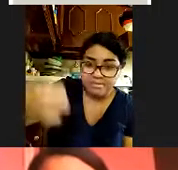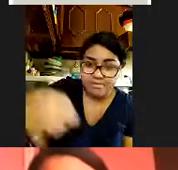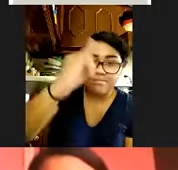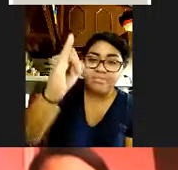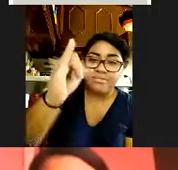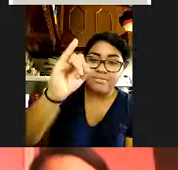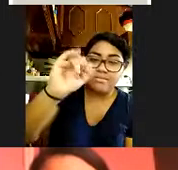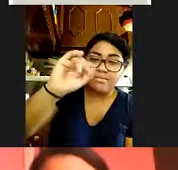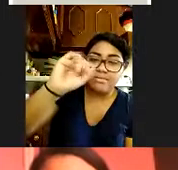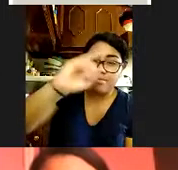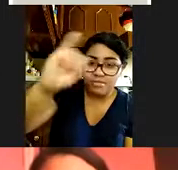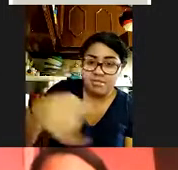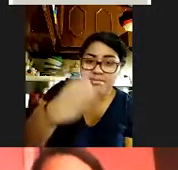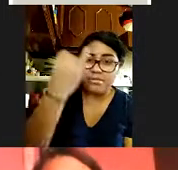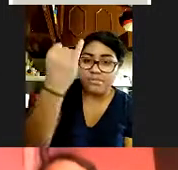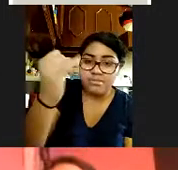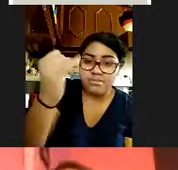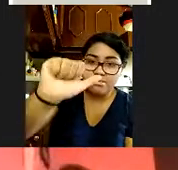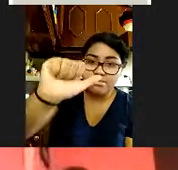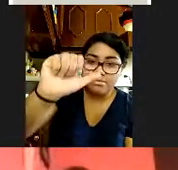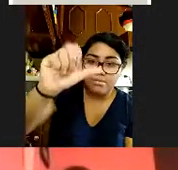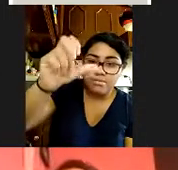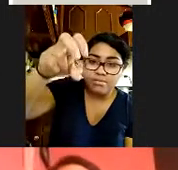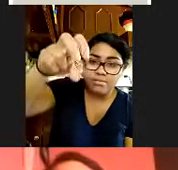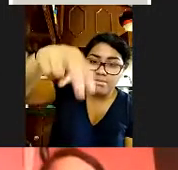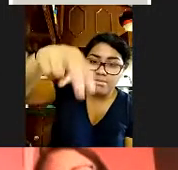Chicos, ya solo 3 minutos para que demos un repaso general